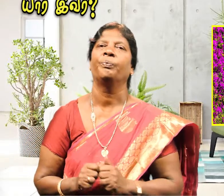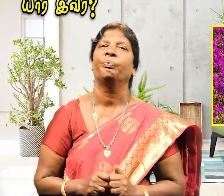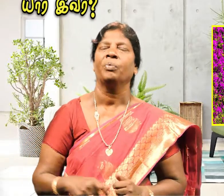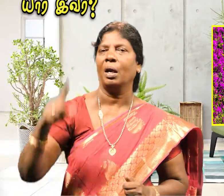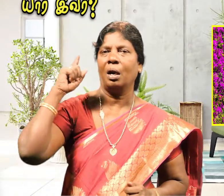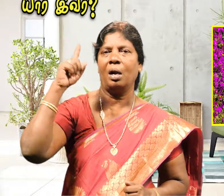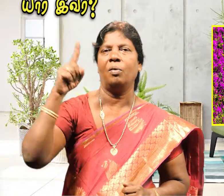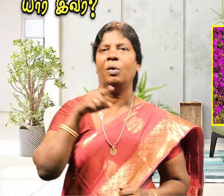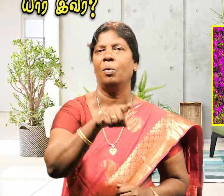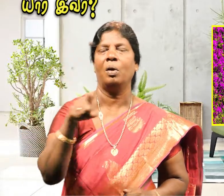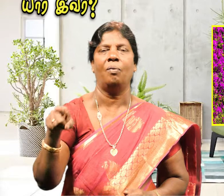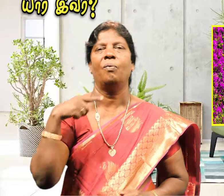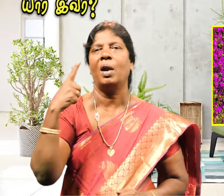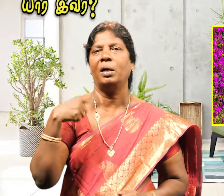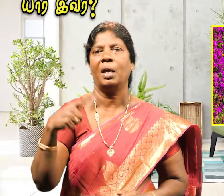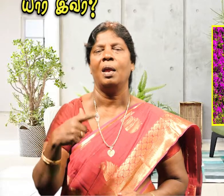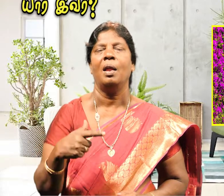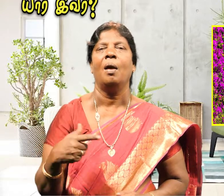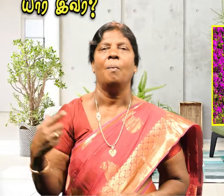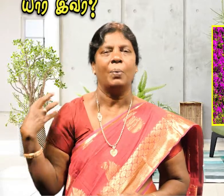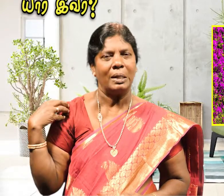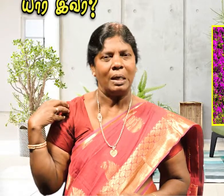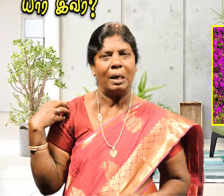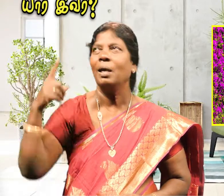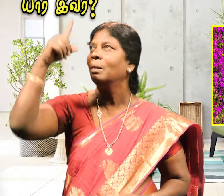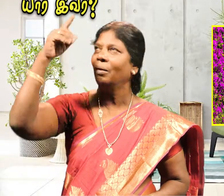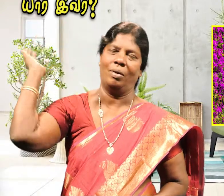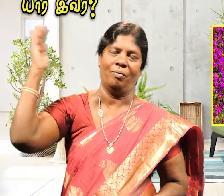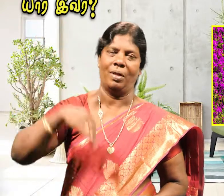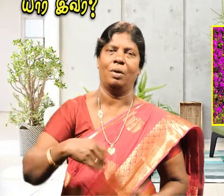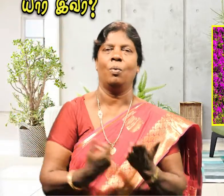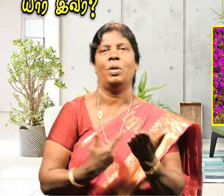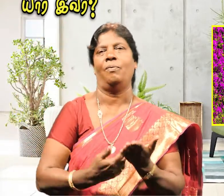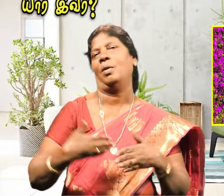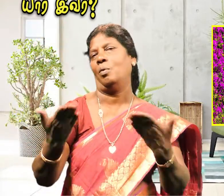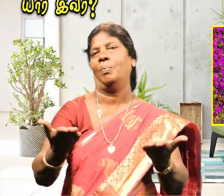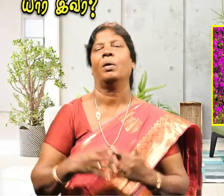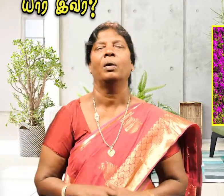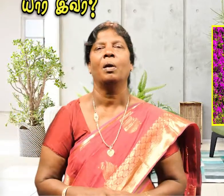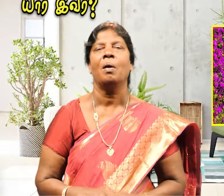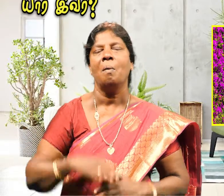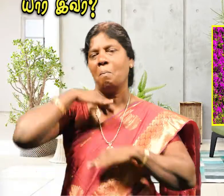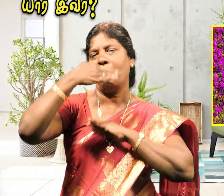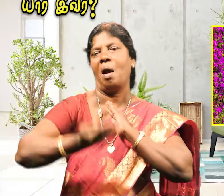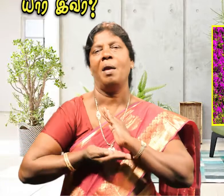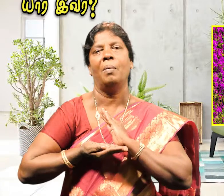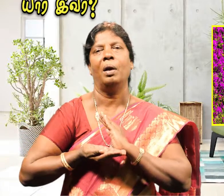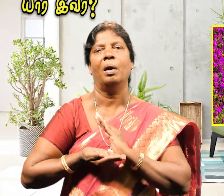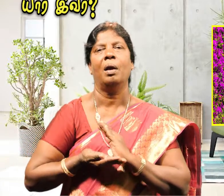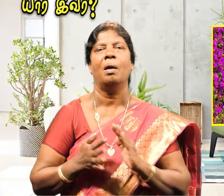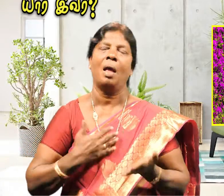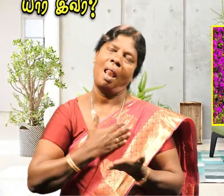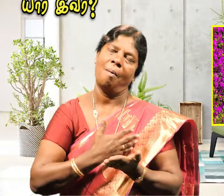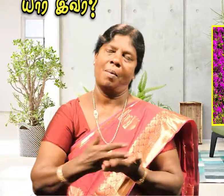வாழும்போது கடவுள் உங்களுடைய வாழ்க்கையின் பிரச்சனைகளிலே அவர் குறுக்கீடு செய்கிறார். மாய